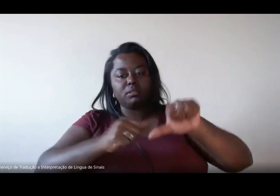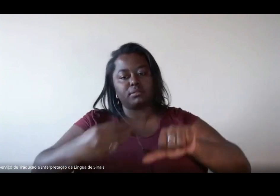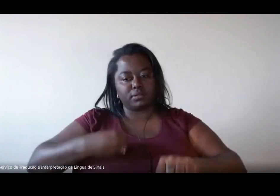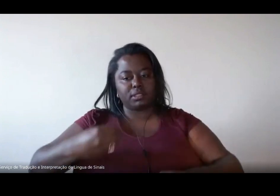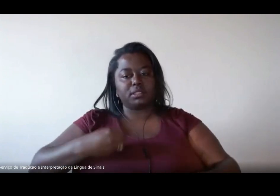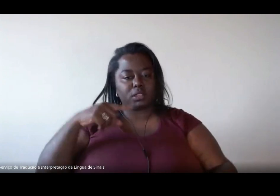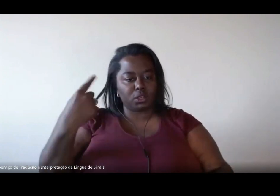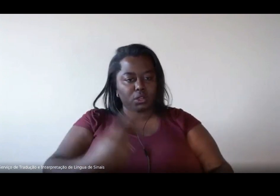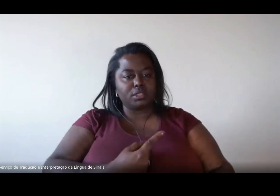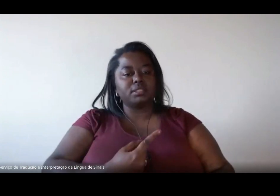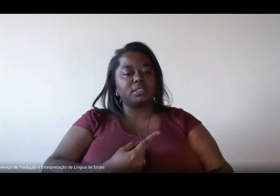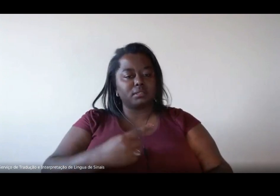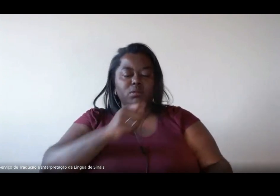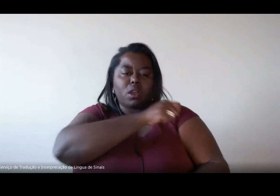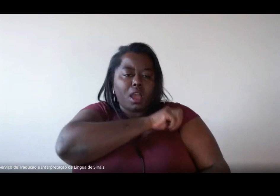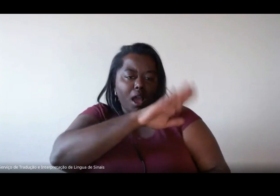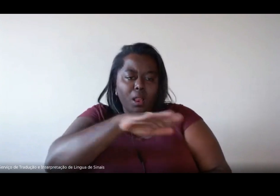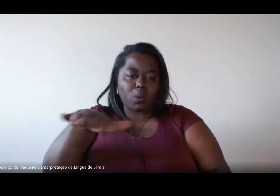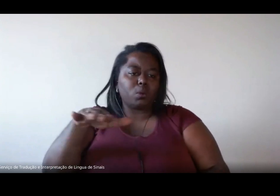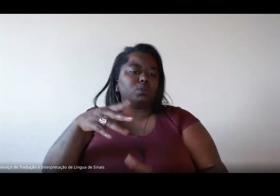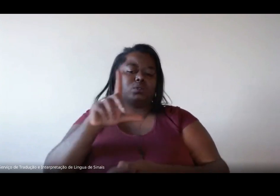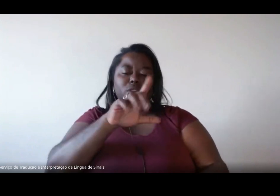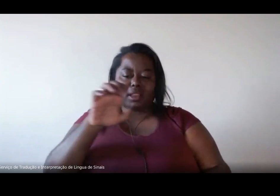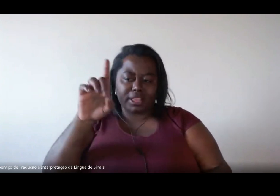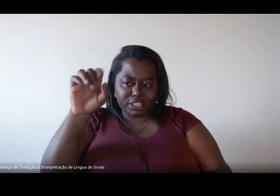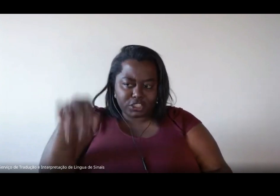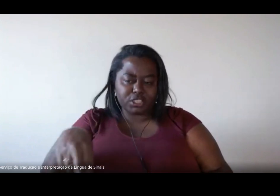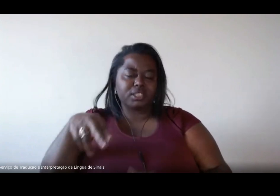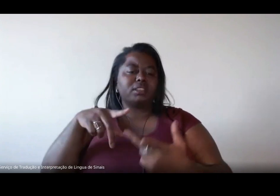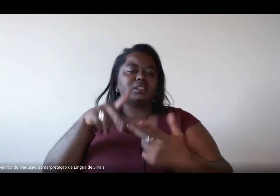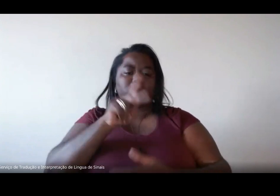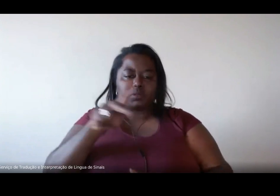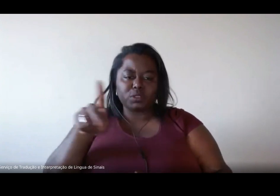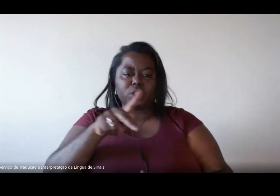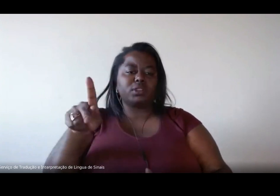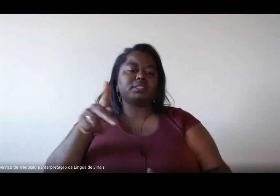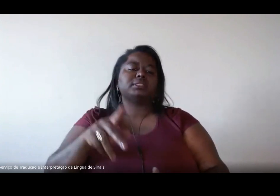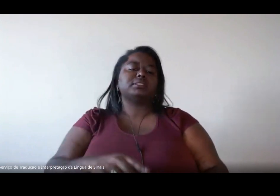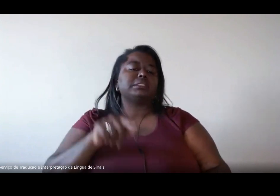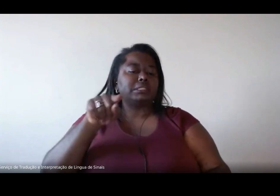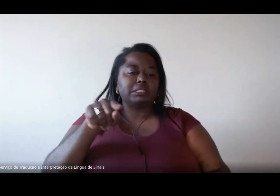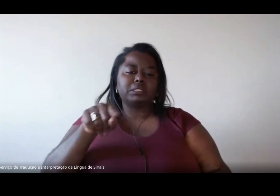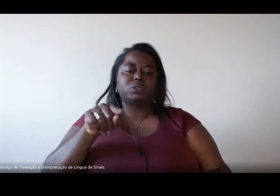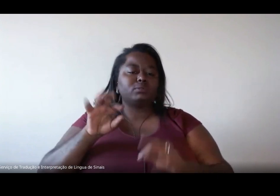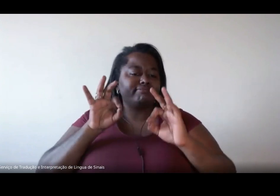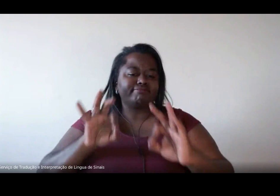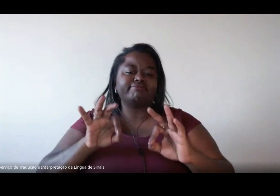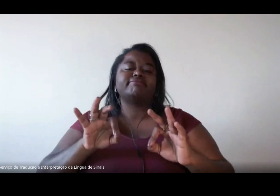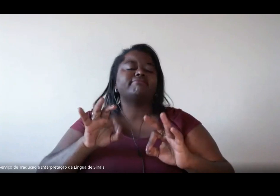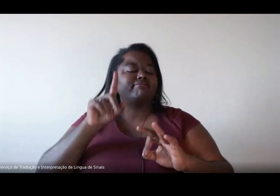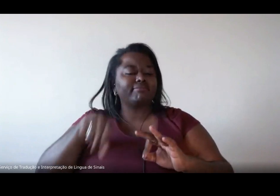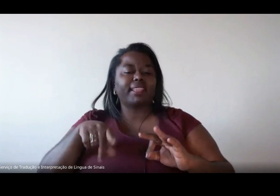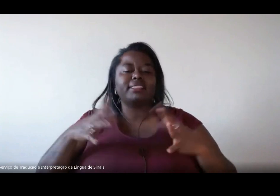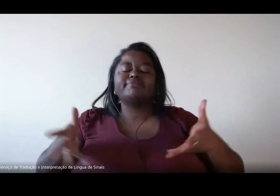e transformando a nossa vida como um todo, dos alunos, do Ledin, dos professores, e isso